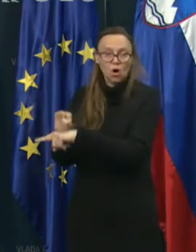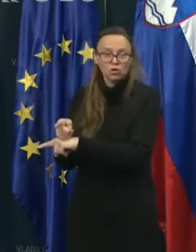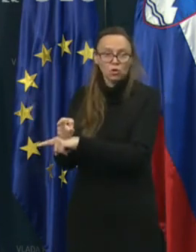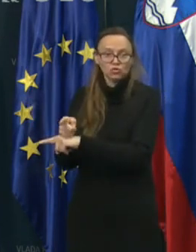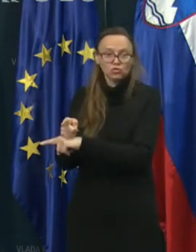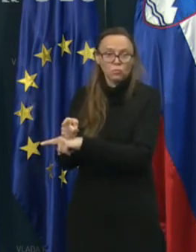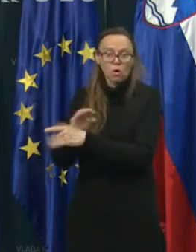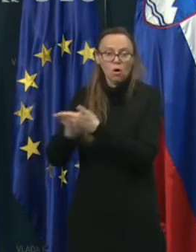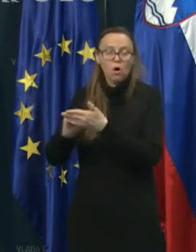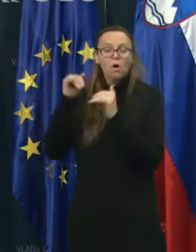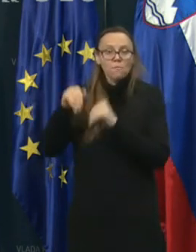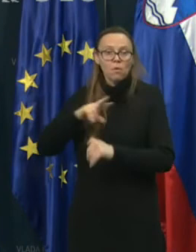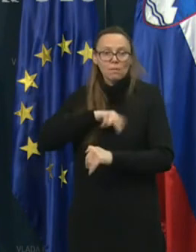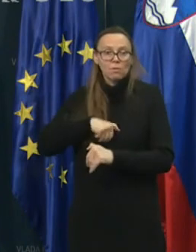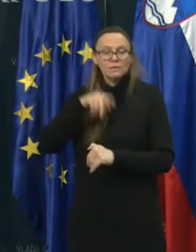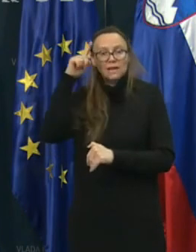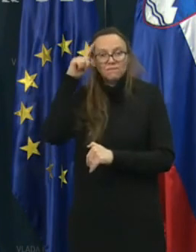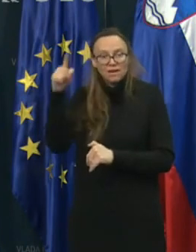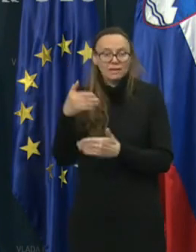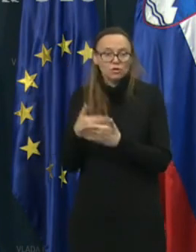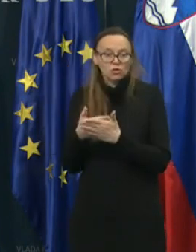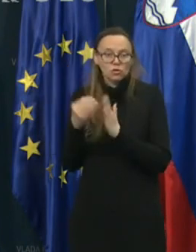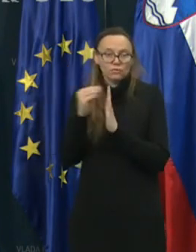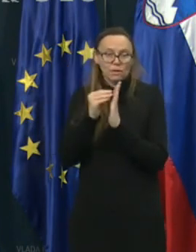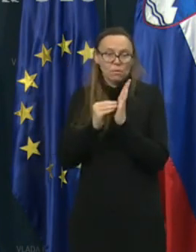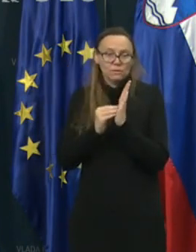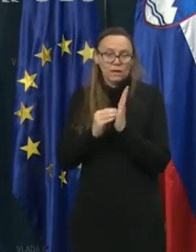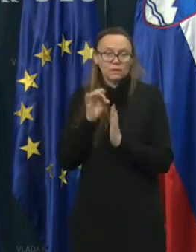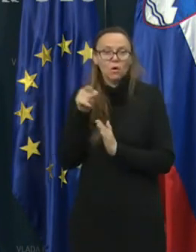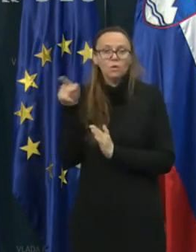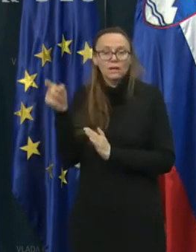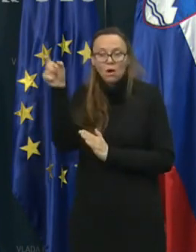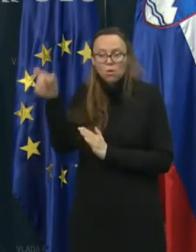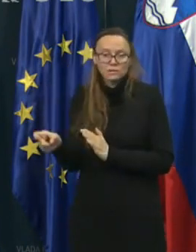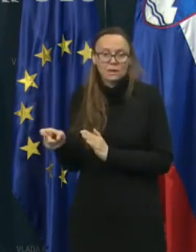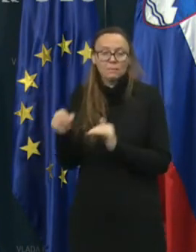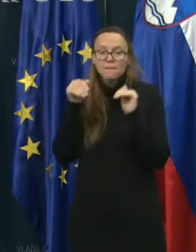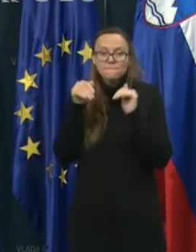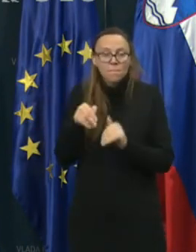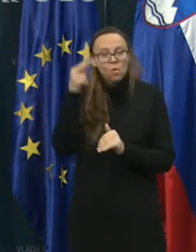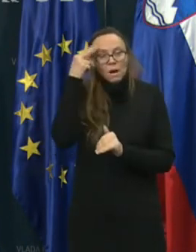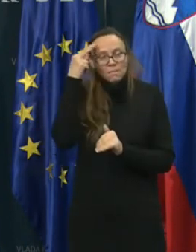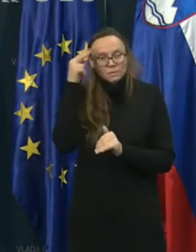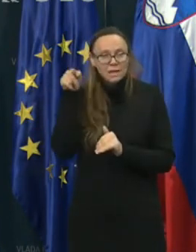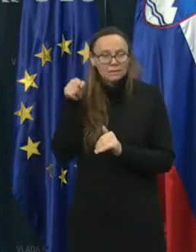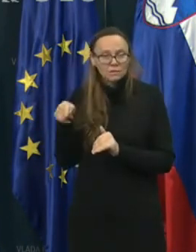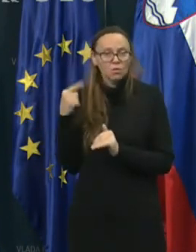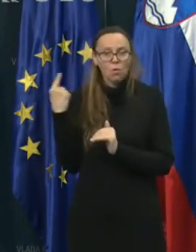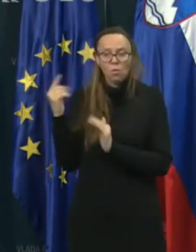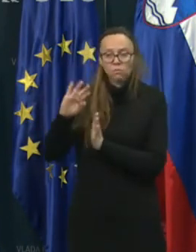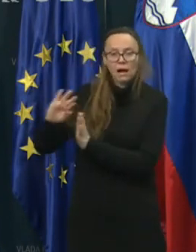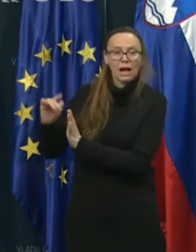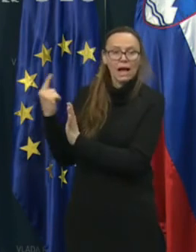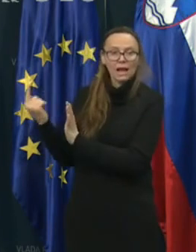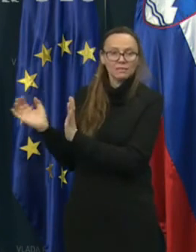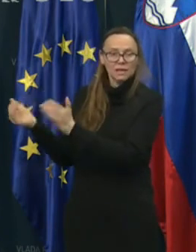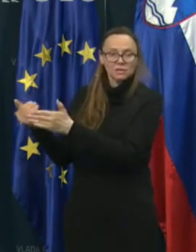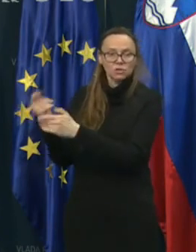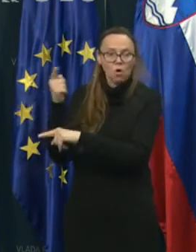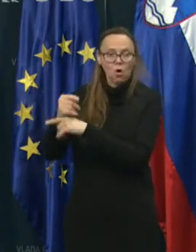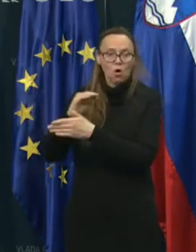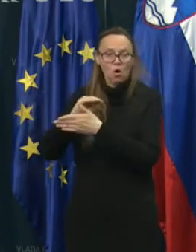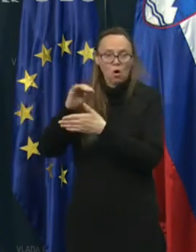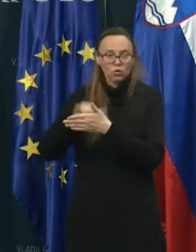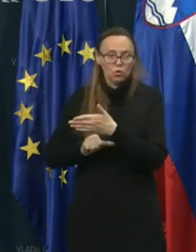mora policija vendar vedeti osnovne podatke o tej osebi. Mora poznati to karantensko odločbo, da lahko